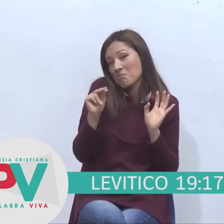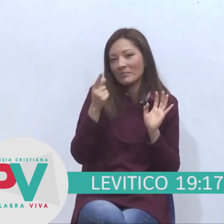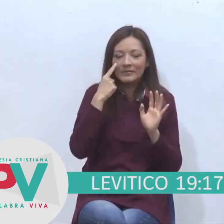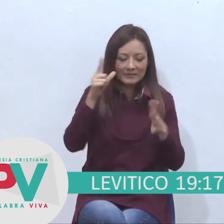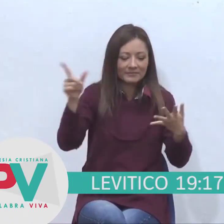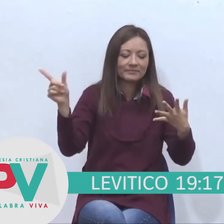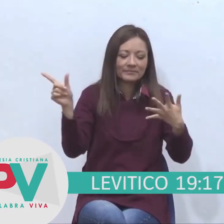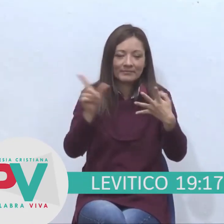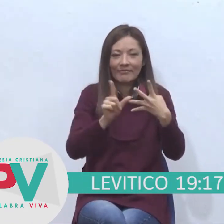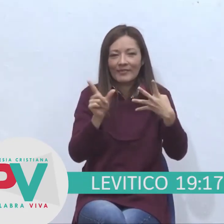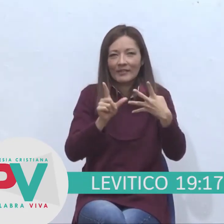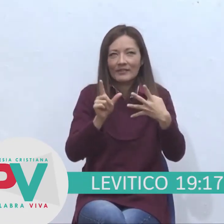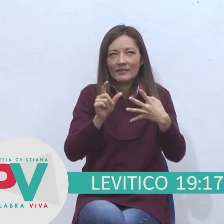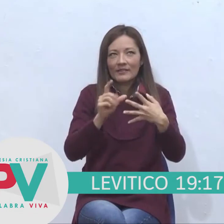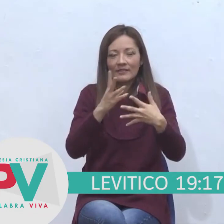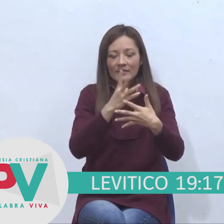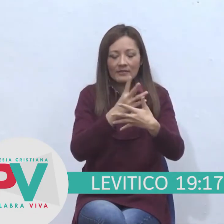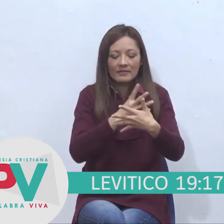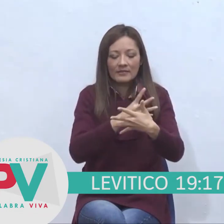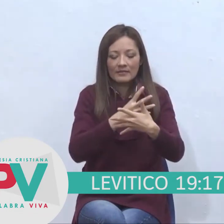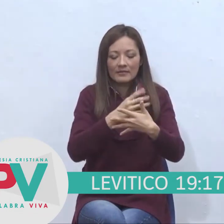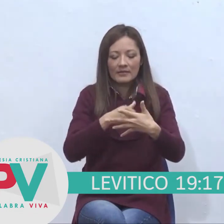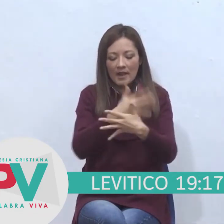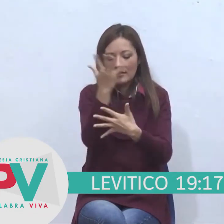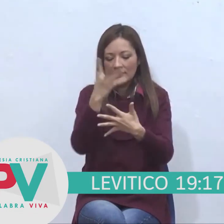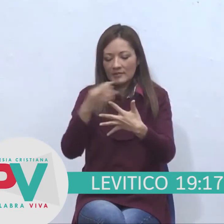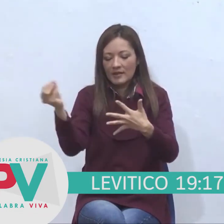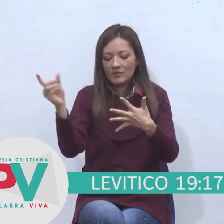Levíticos capítulo 19, versículo 17.